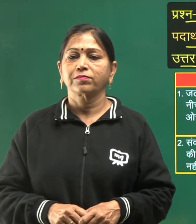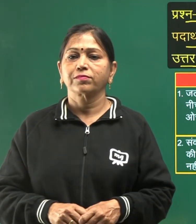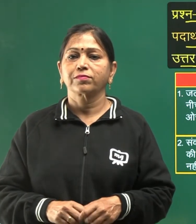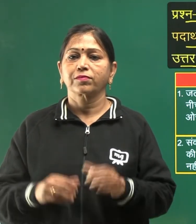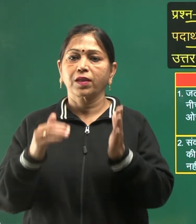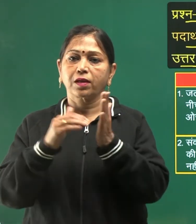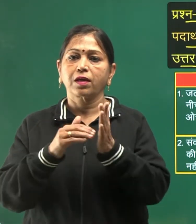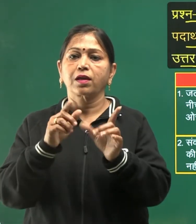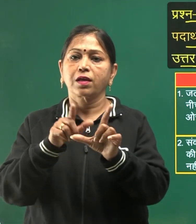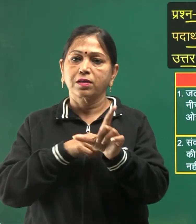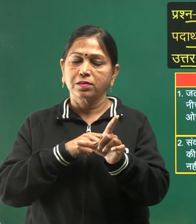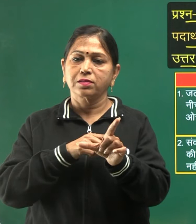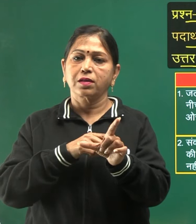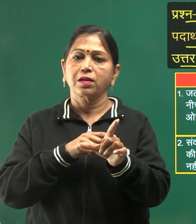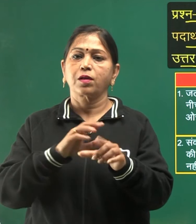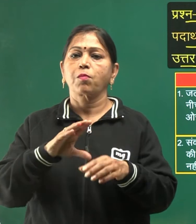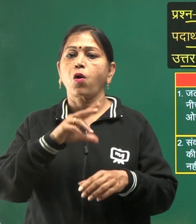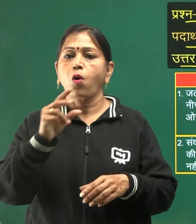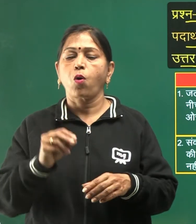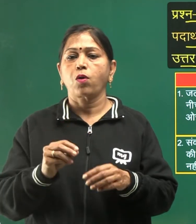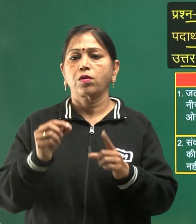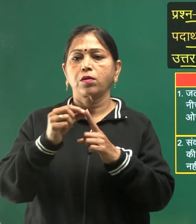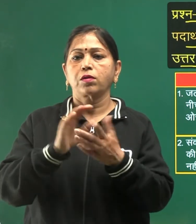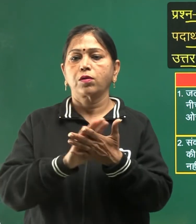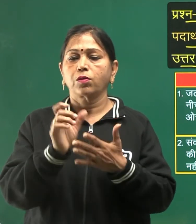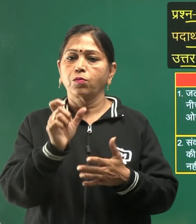जाइलम फ्लोएम में अंतर।